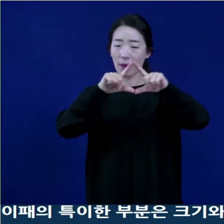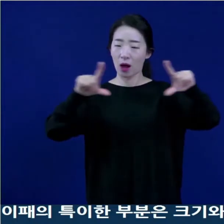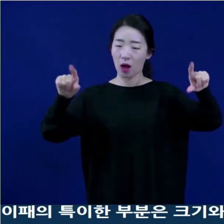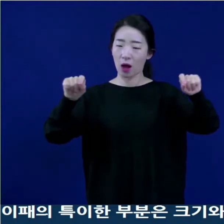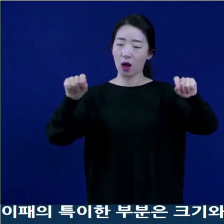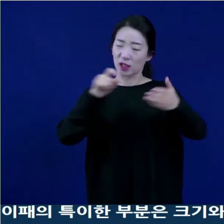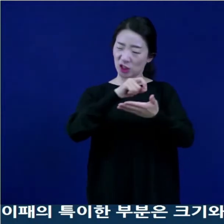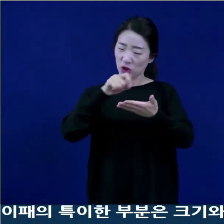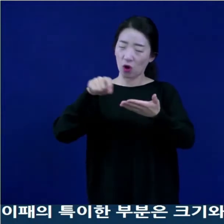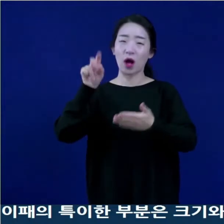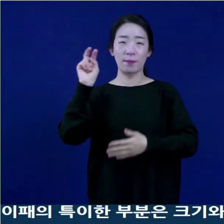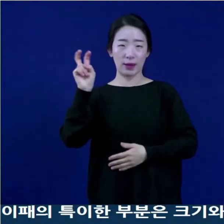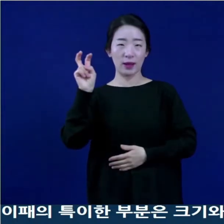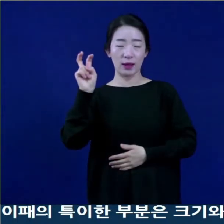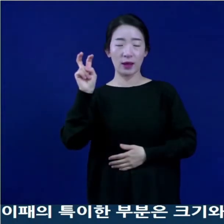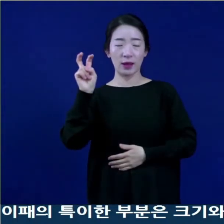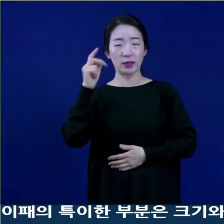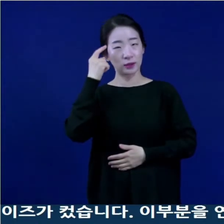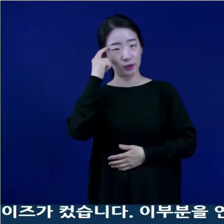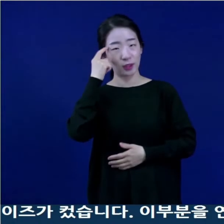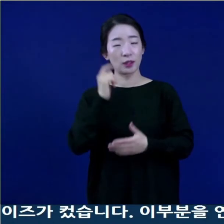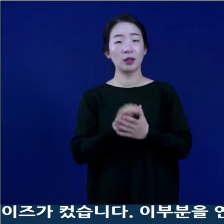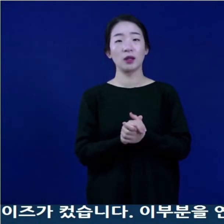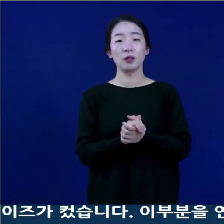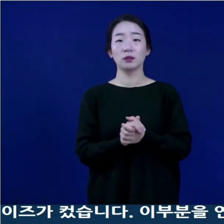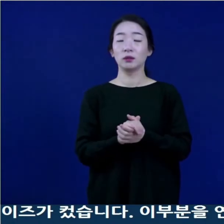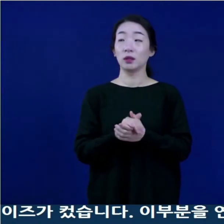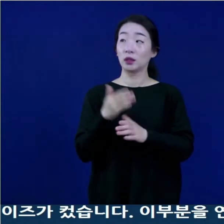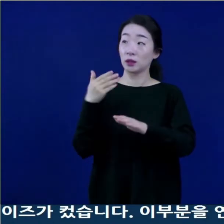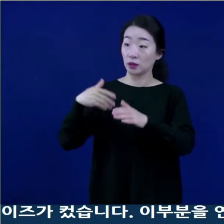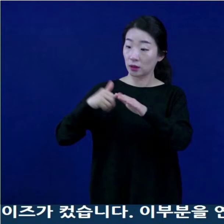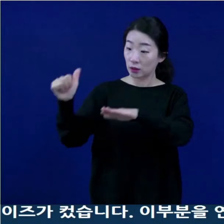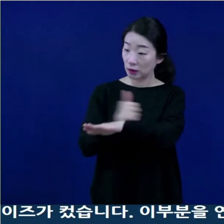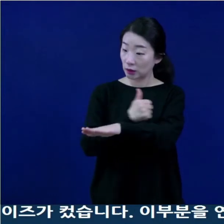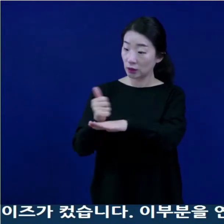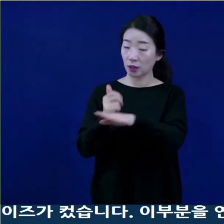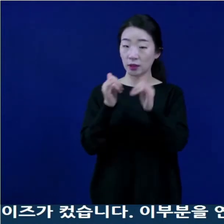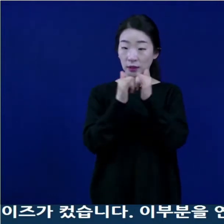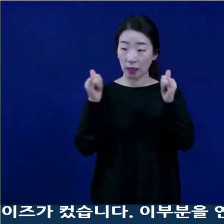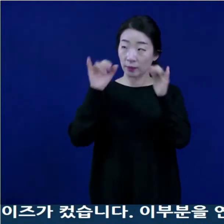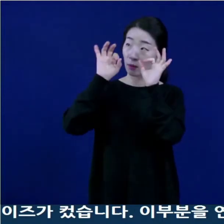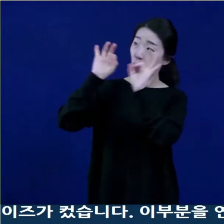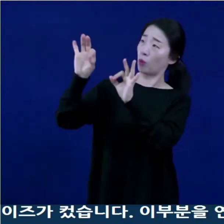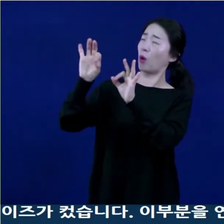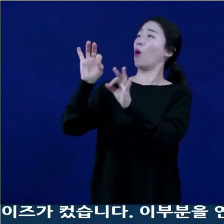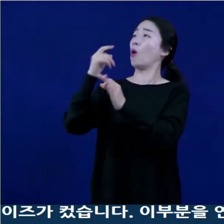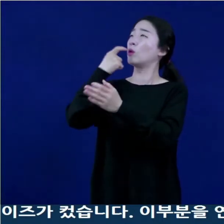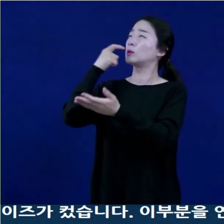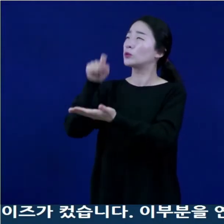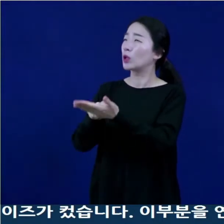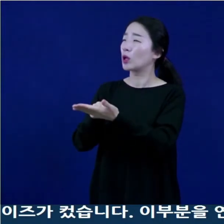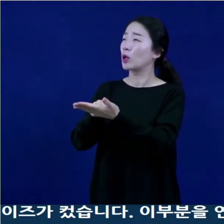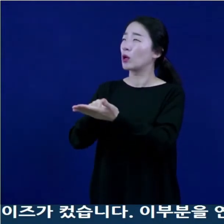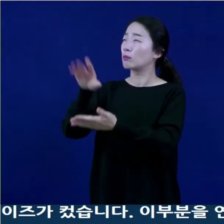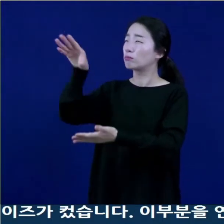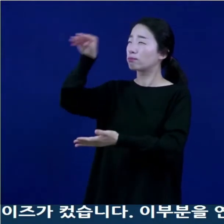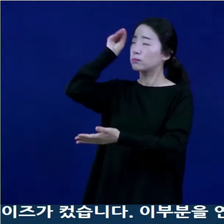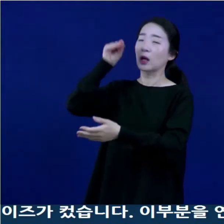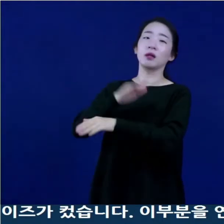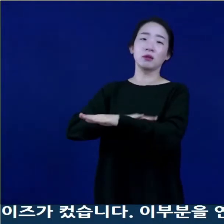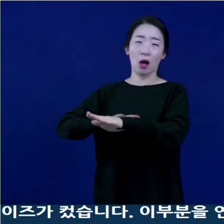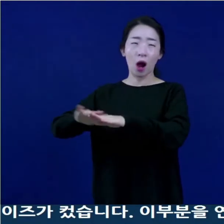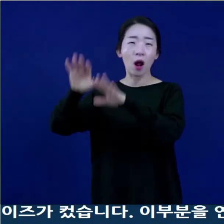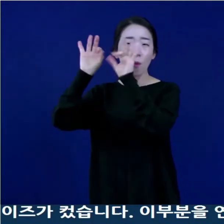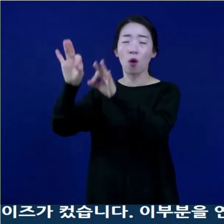합니다. 만약 그렇다면 정말 지나가는 사람들이 쉽게 볼 수 있었던 것으로 파악이 듭니다.